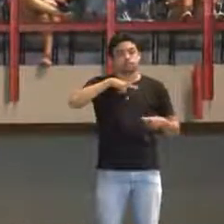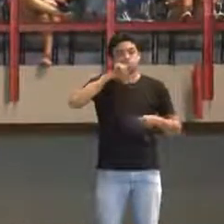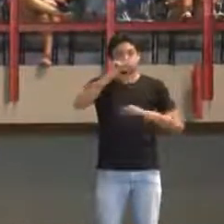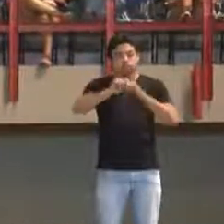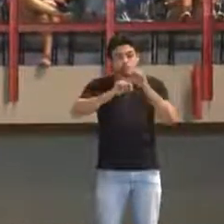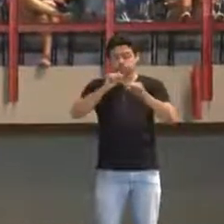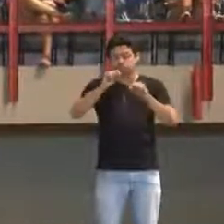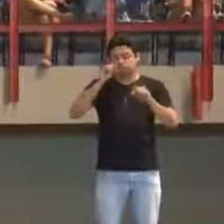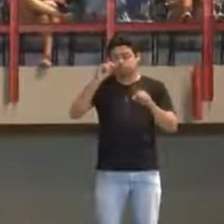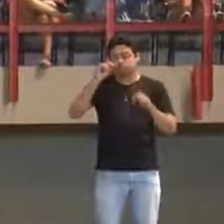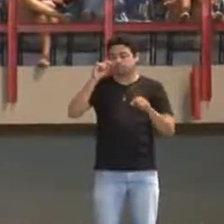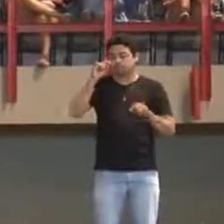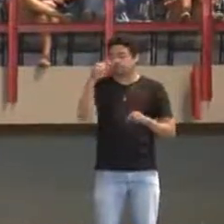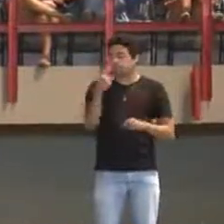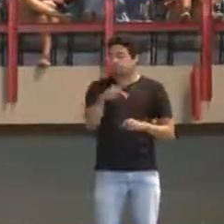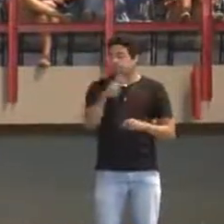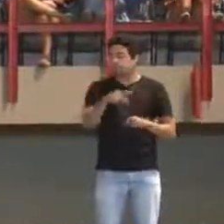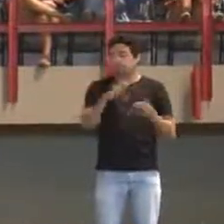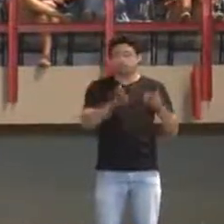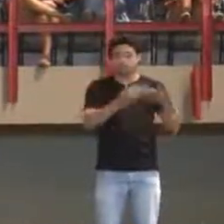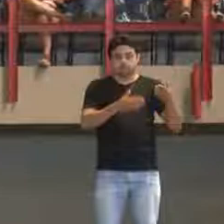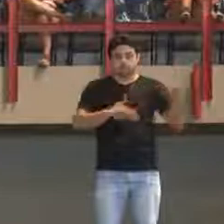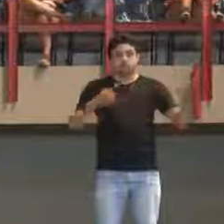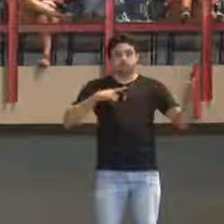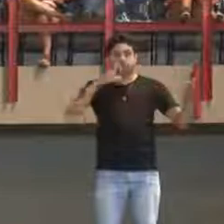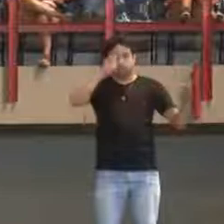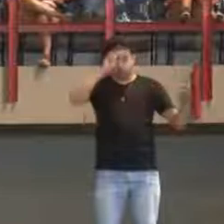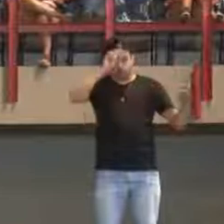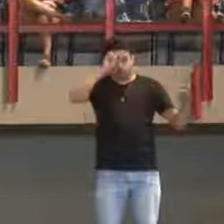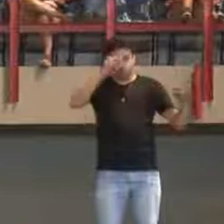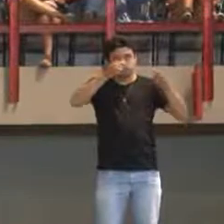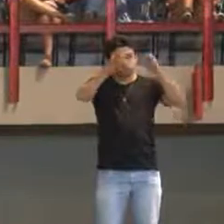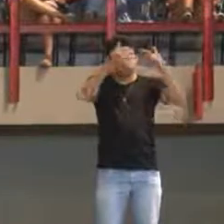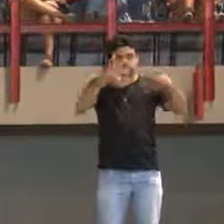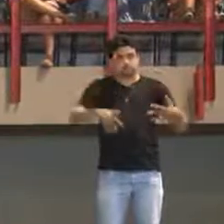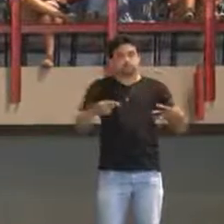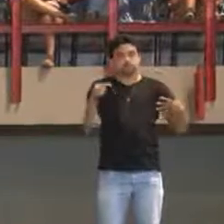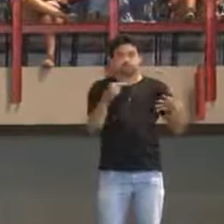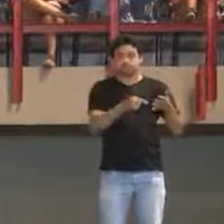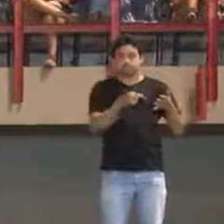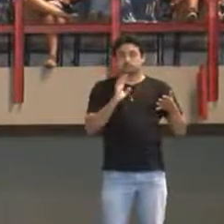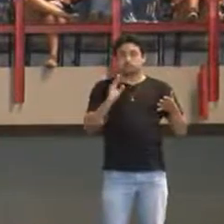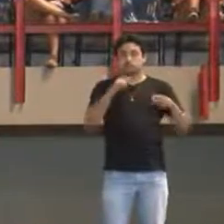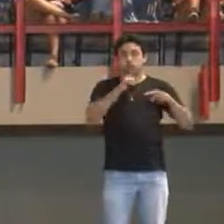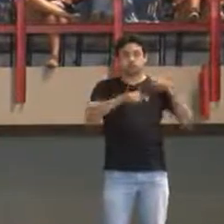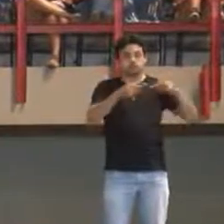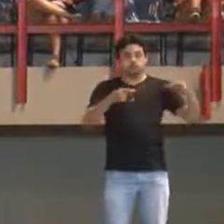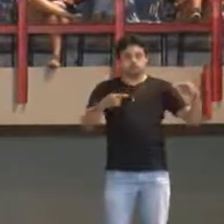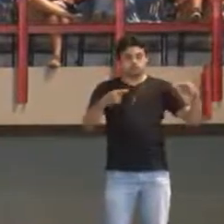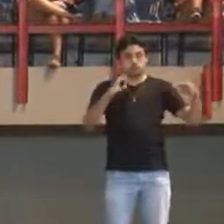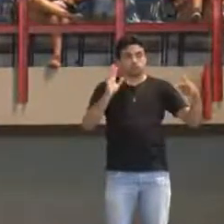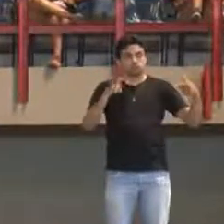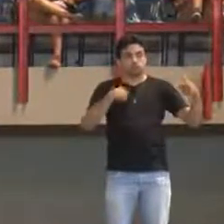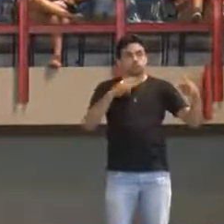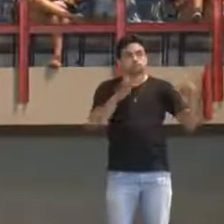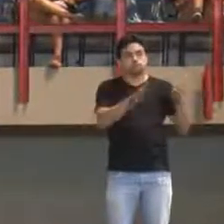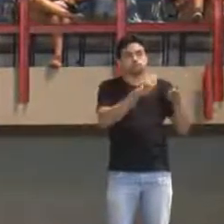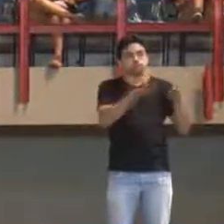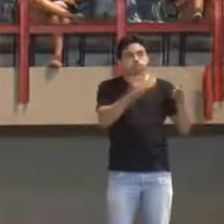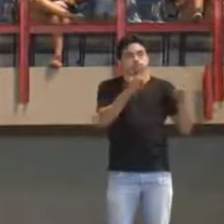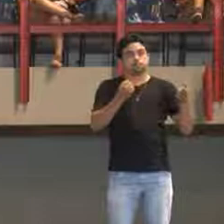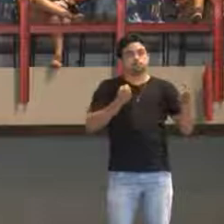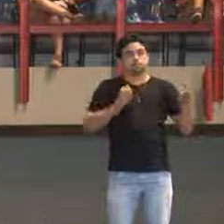uma correção, que houve uma falha de definição aqui no material. Vou dizer já em qual página